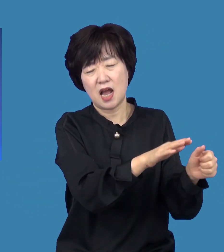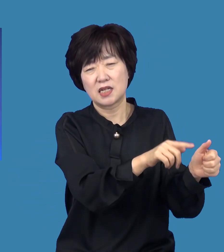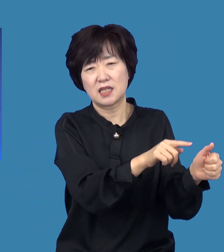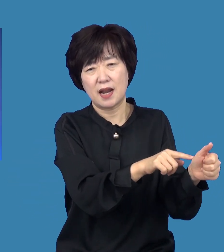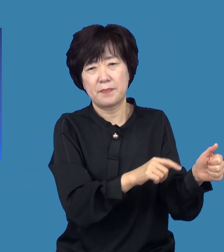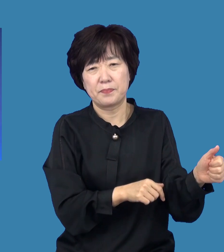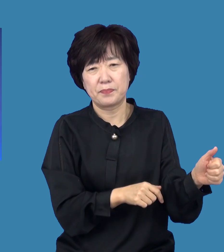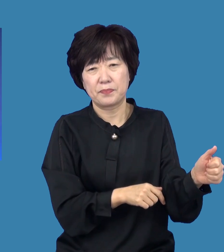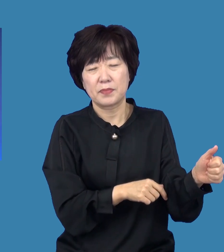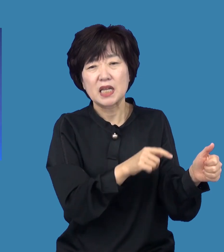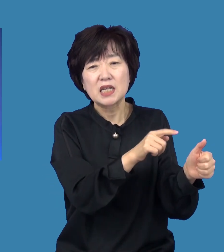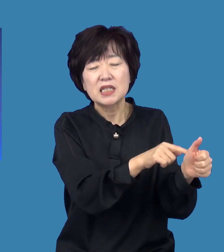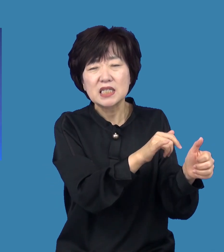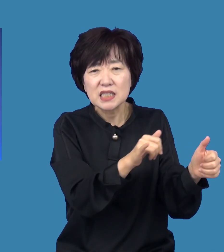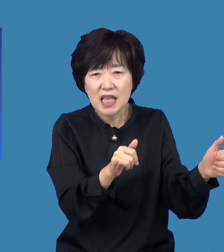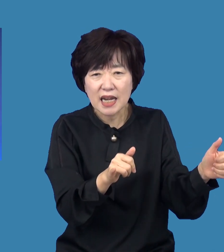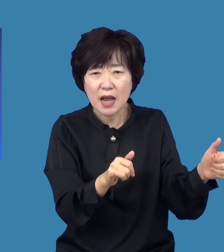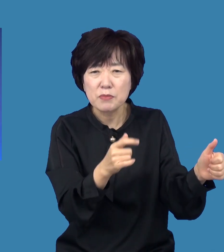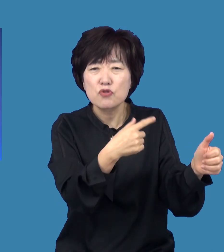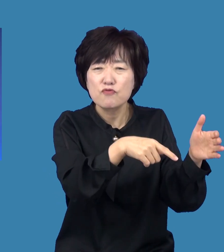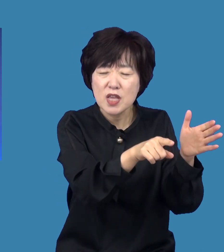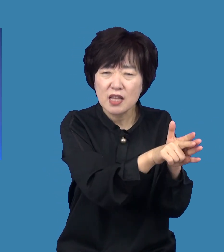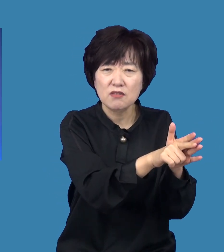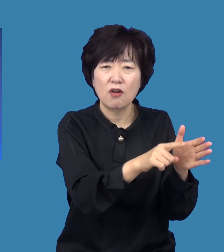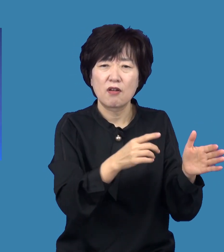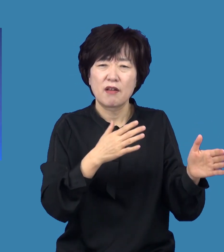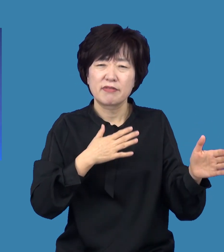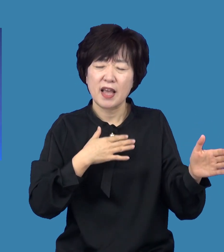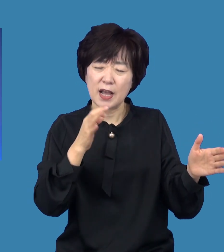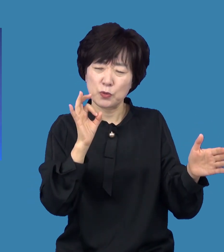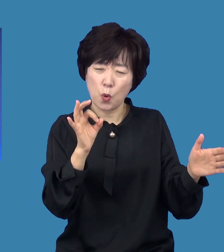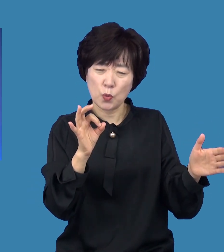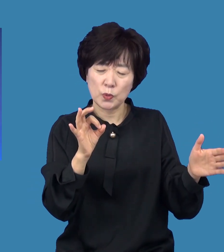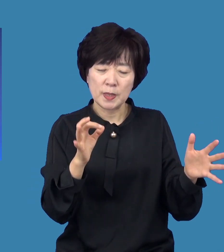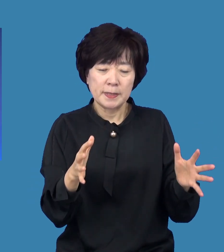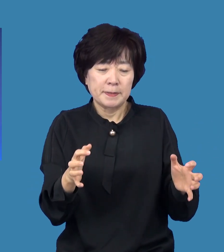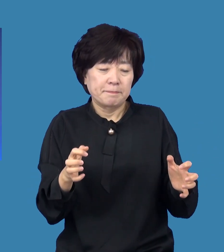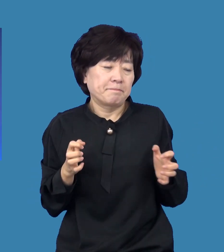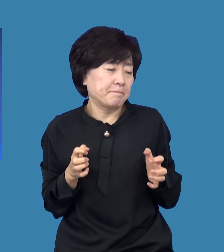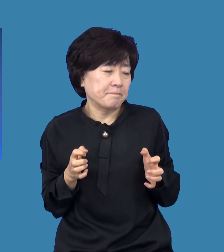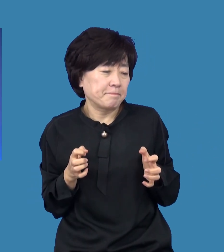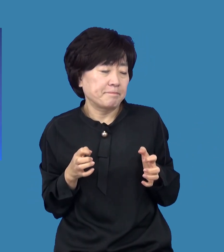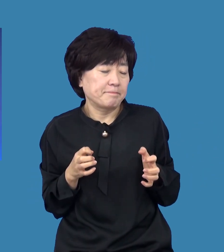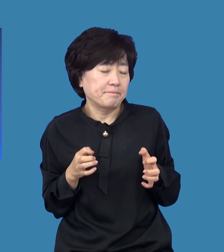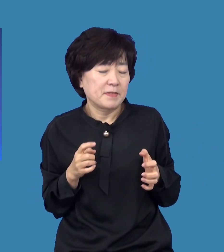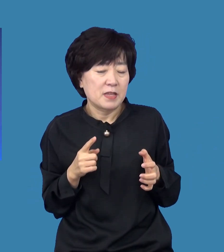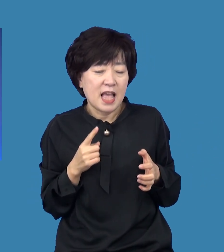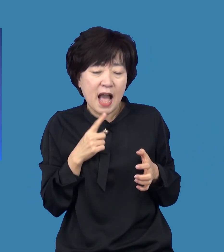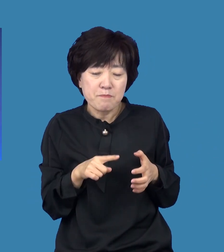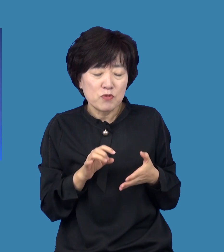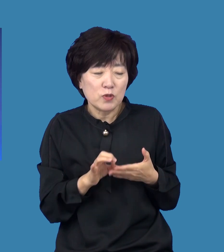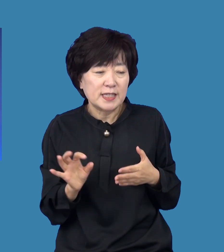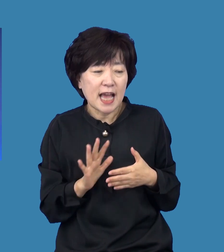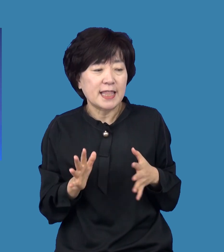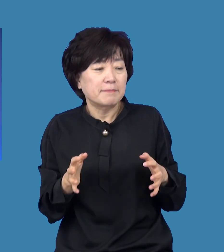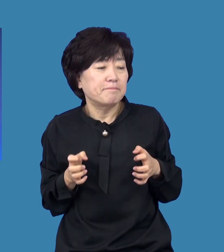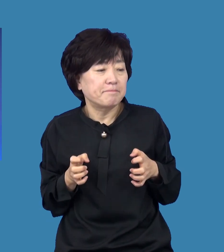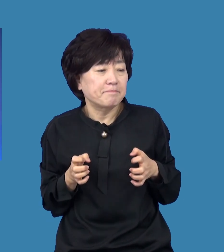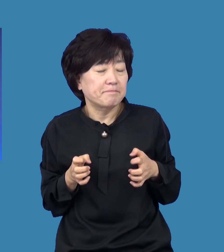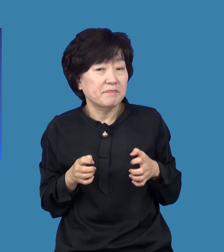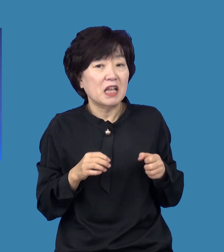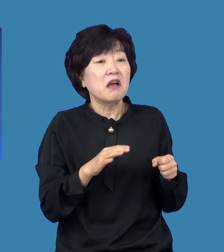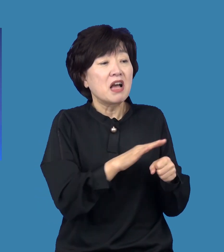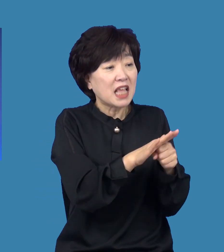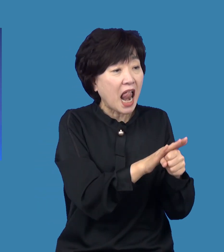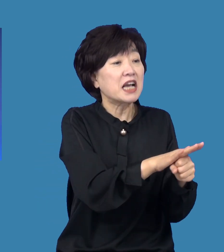그 사람을 위해서는 내가 돈을 한 푼도 쓴 적이 없어. 그런 경우가 가능한가 생각해보세요. 불가능해요.